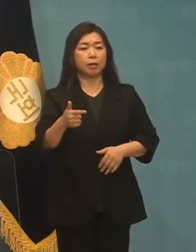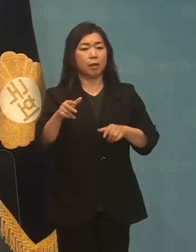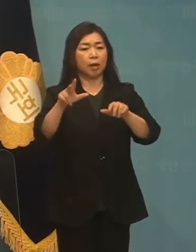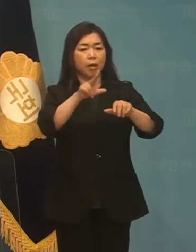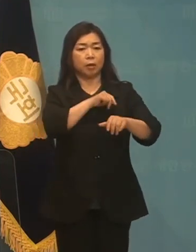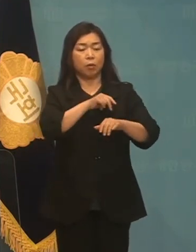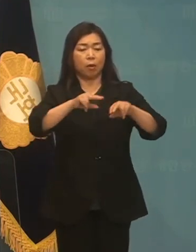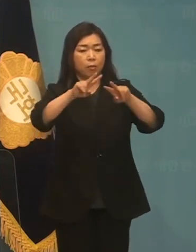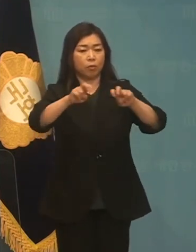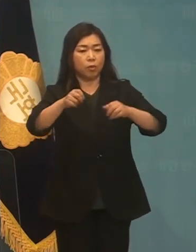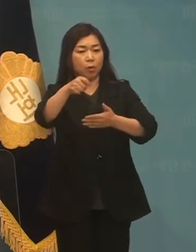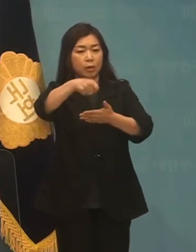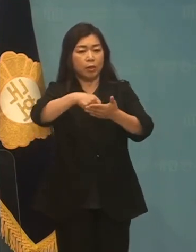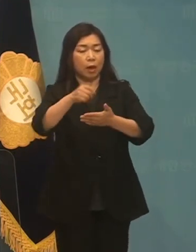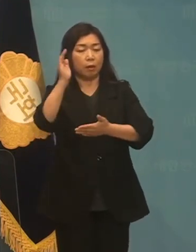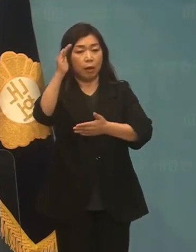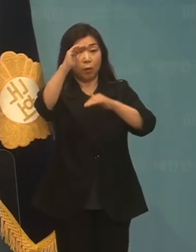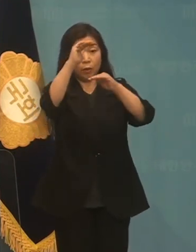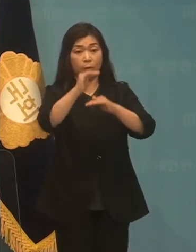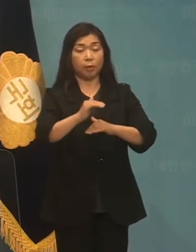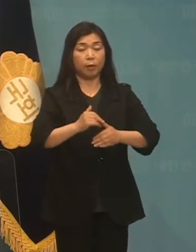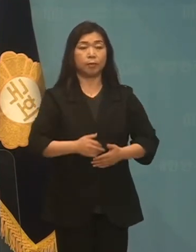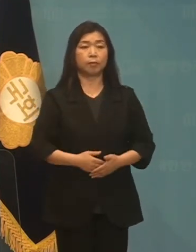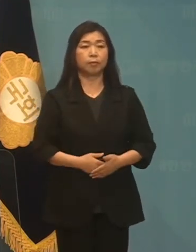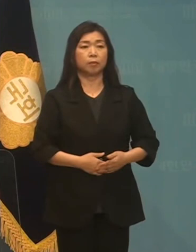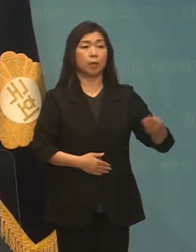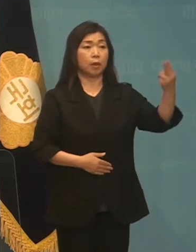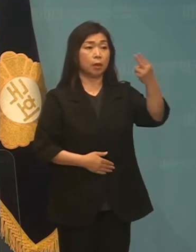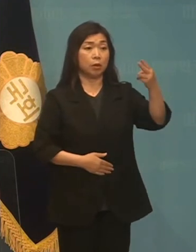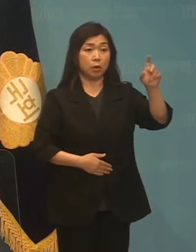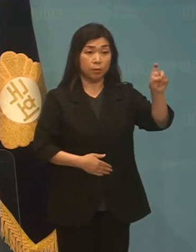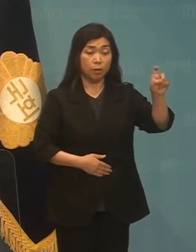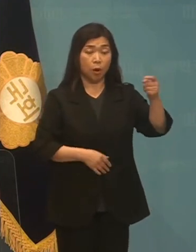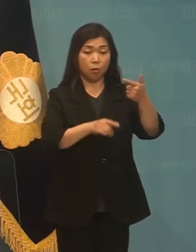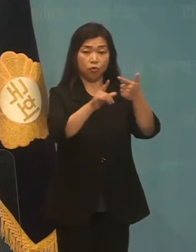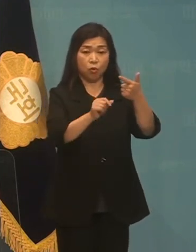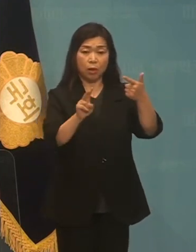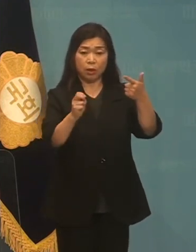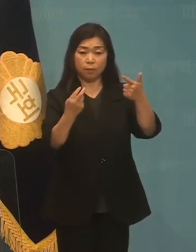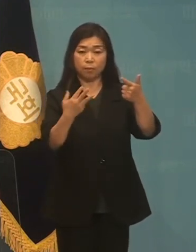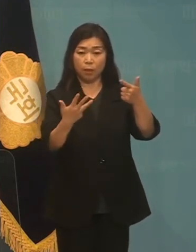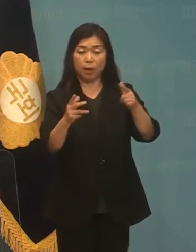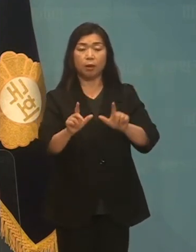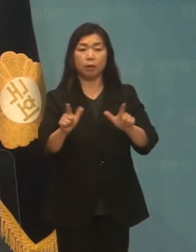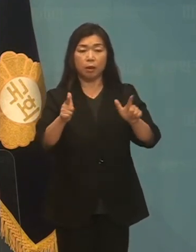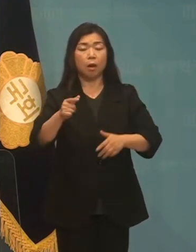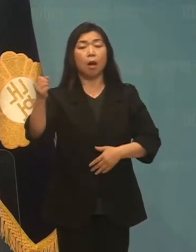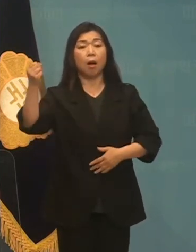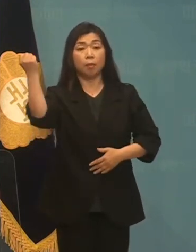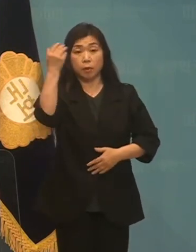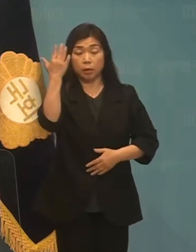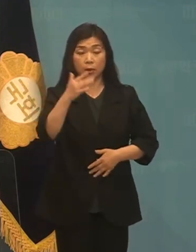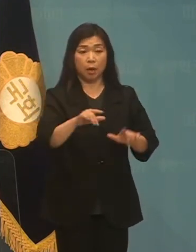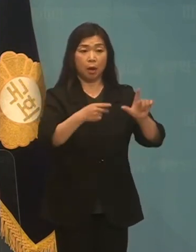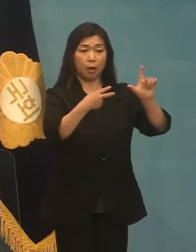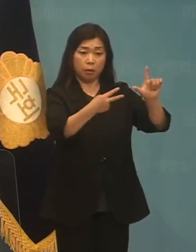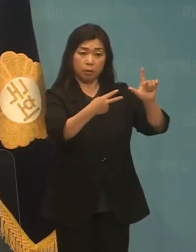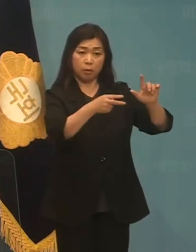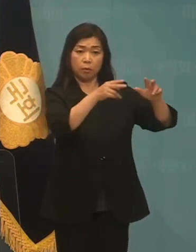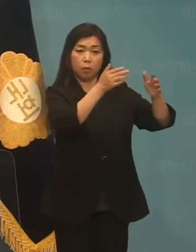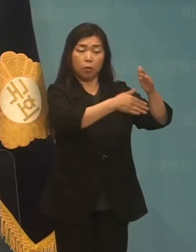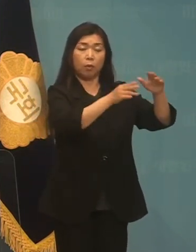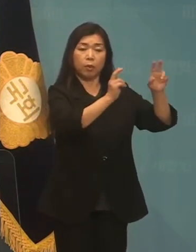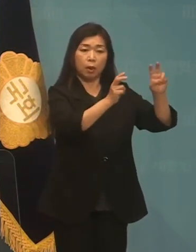분석 기자회견 내용입니다. 2010년 6월 28일 갑자기